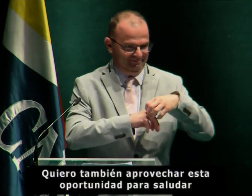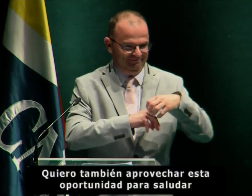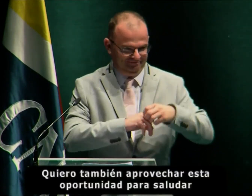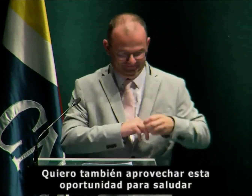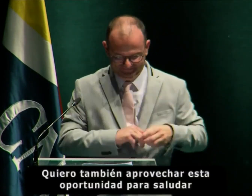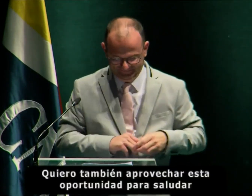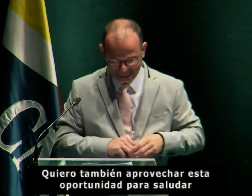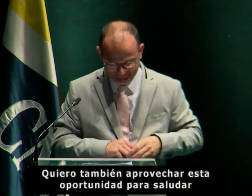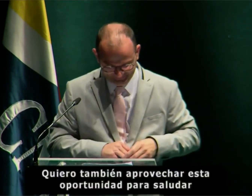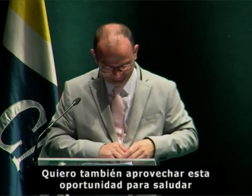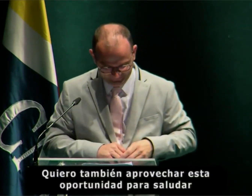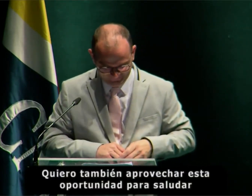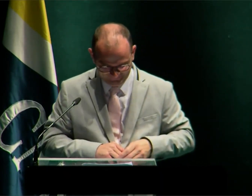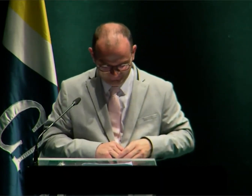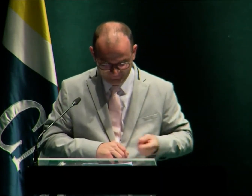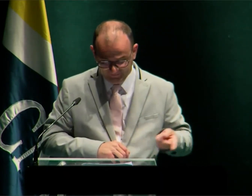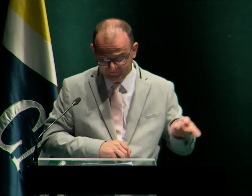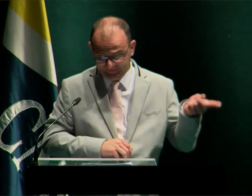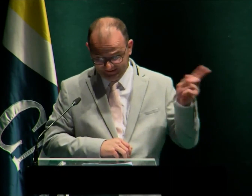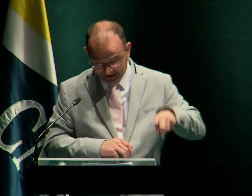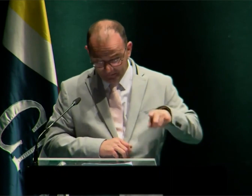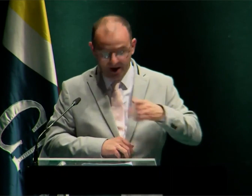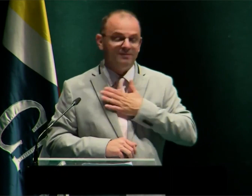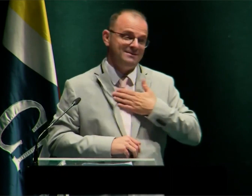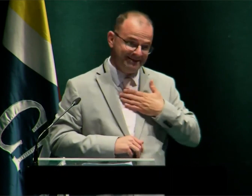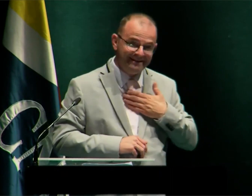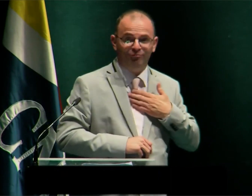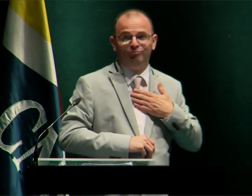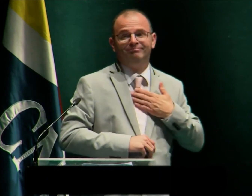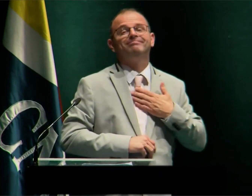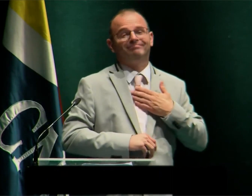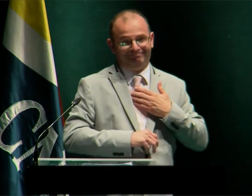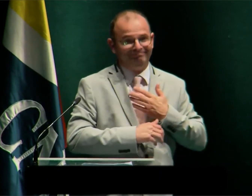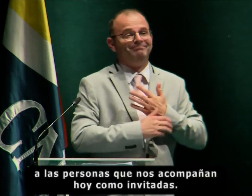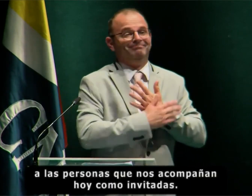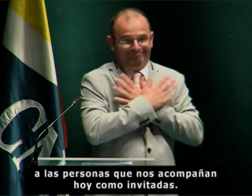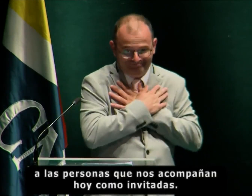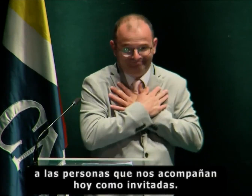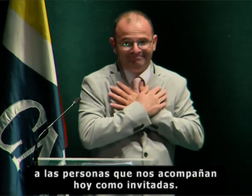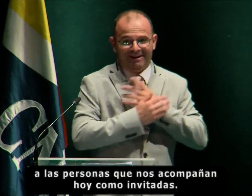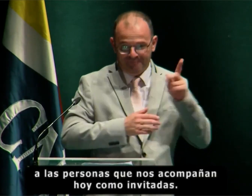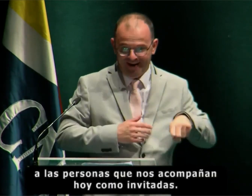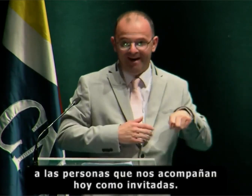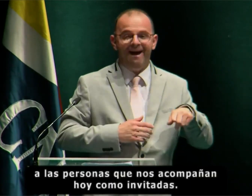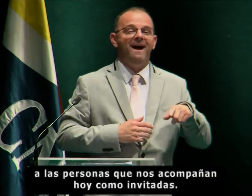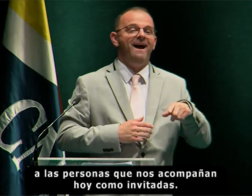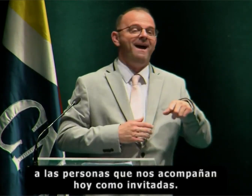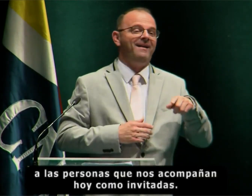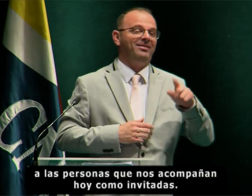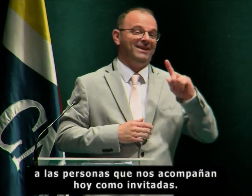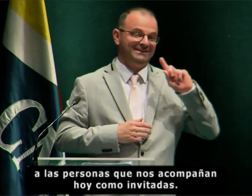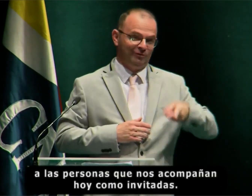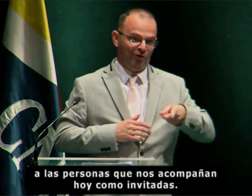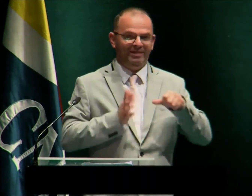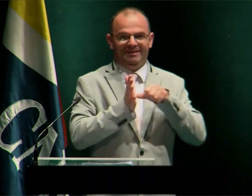Luis, presidente del CERMI estatal, Luis Cayo, también, cómo no,